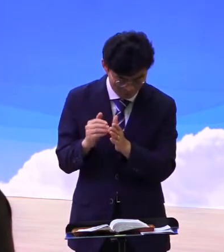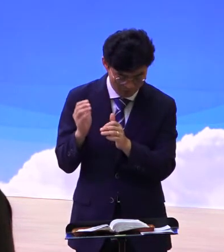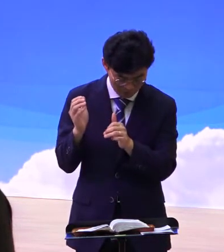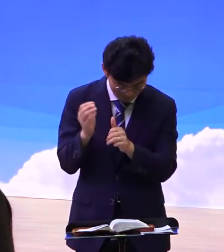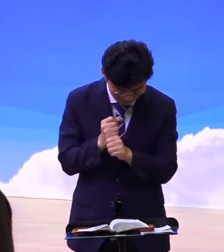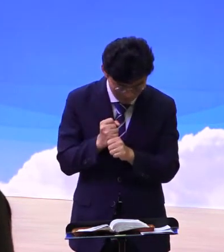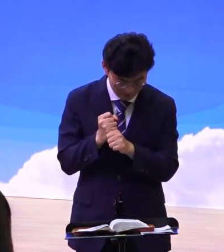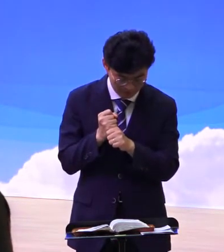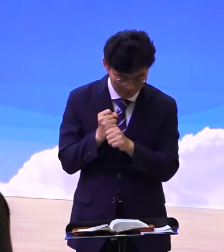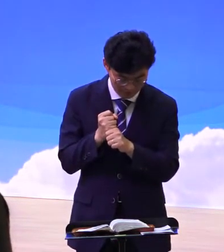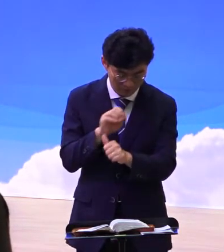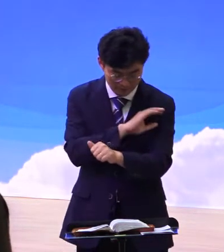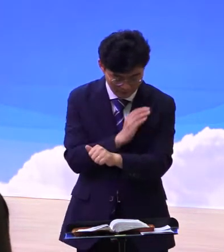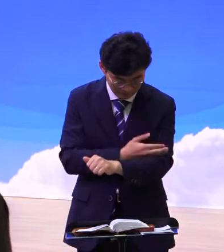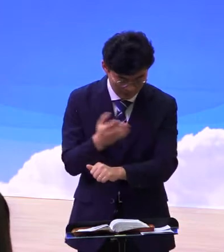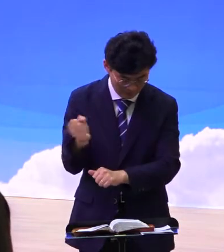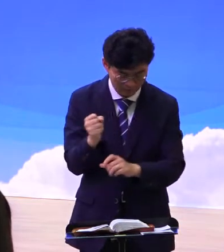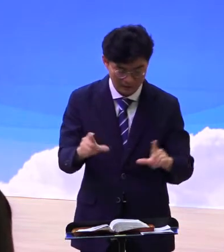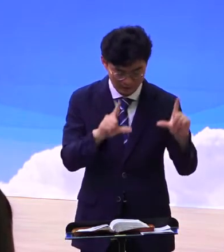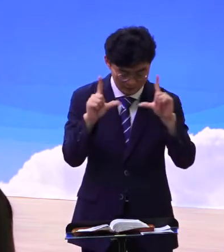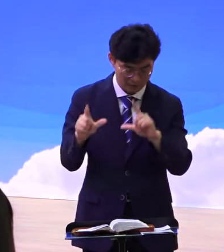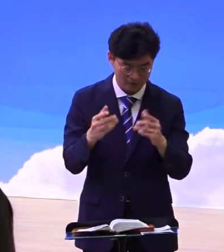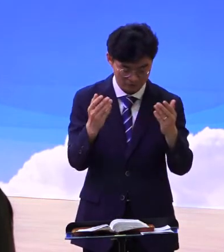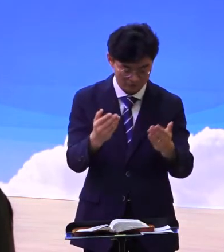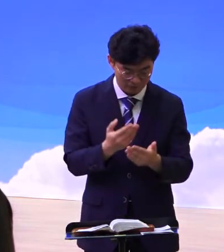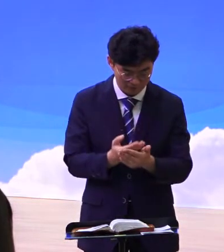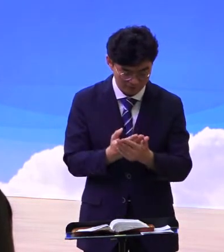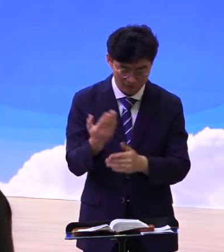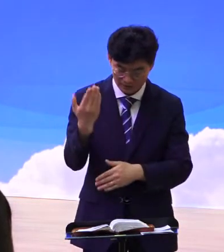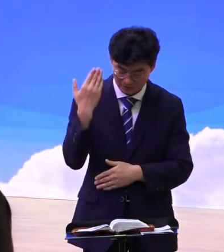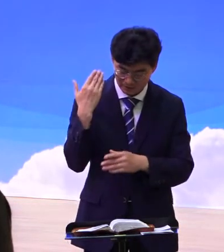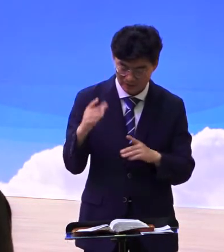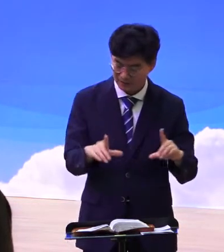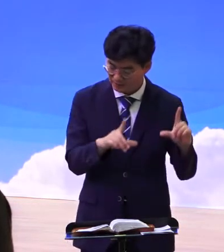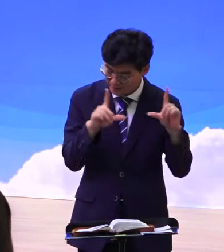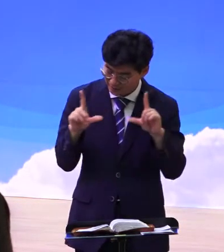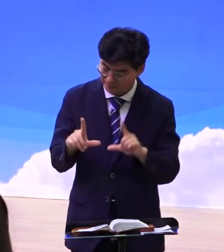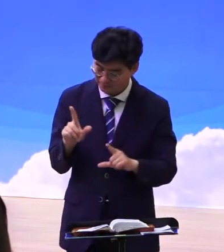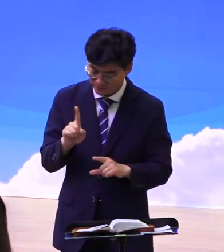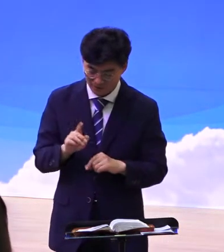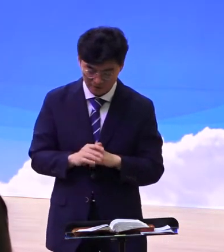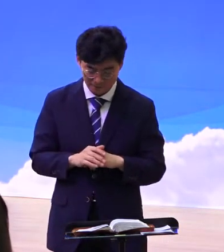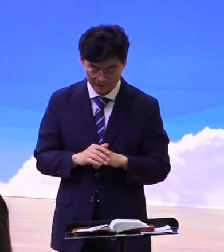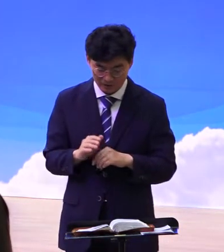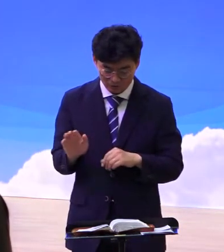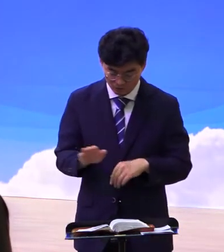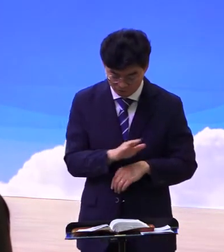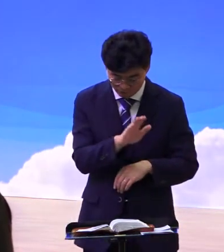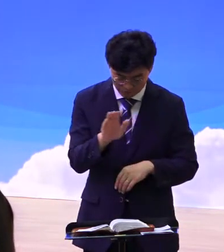살아가게 하여 주시옵소서. 우리의 지난 삶이 우리의 애씀과 우리의 땀의